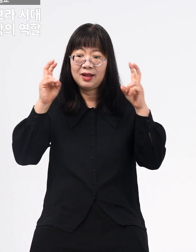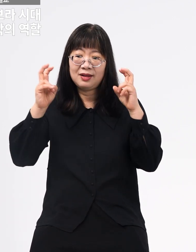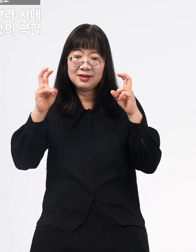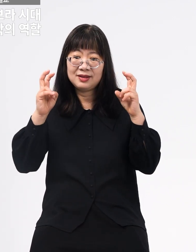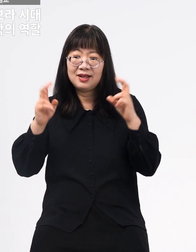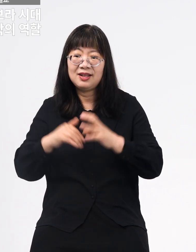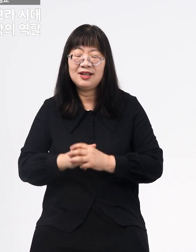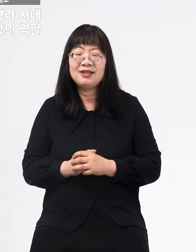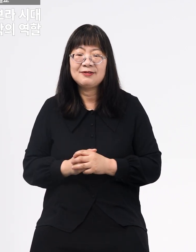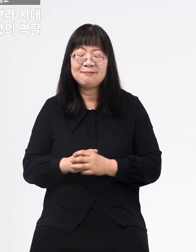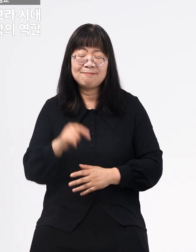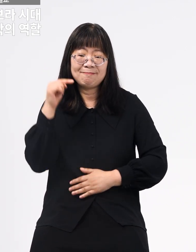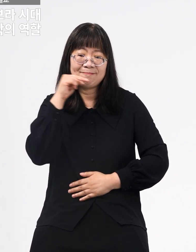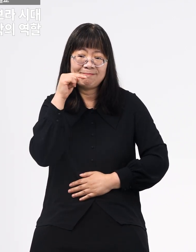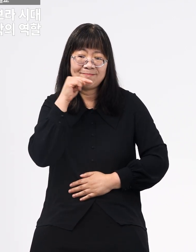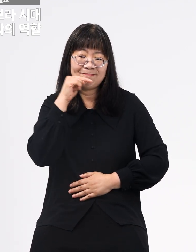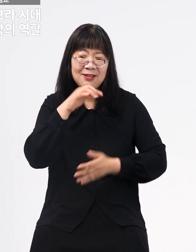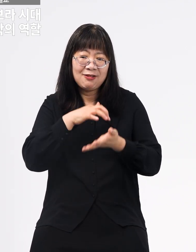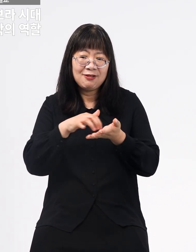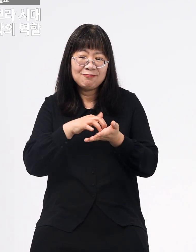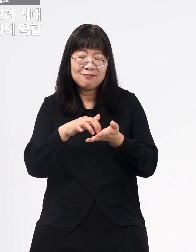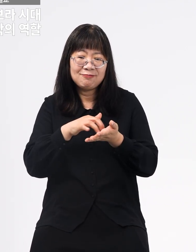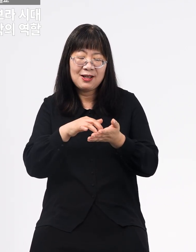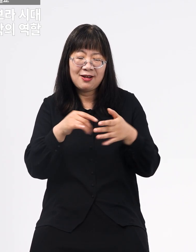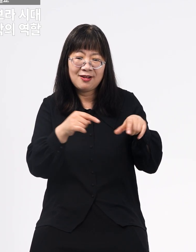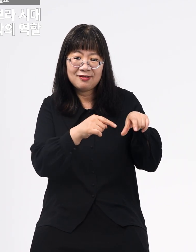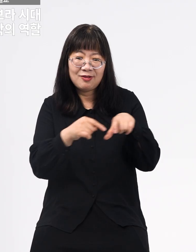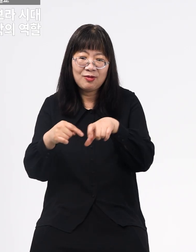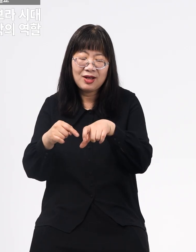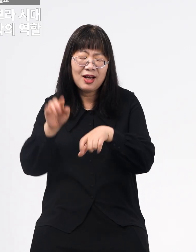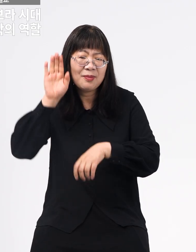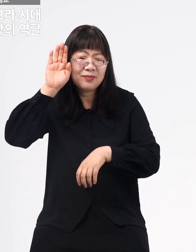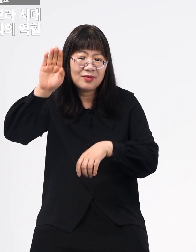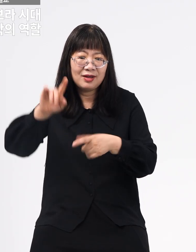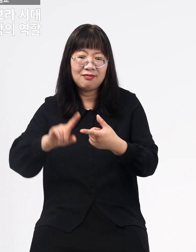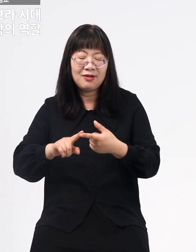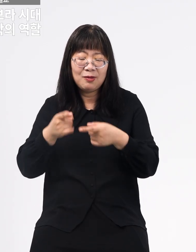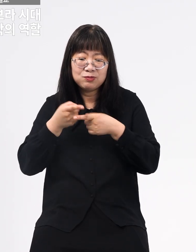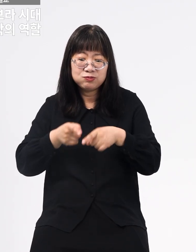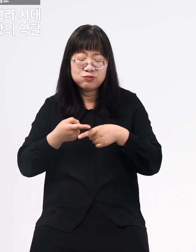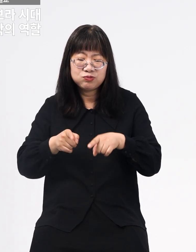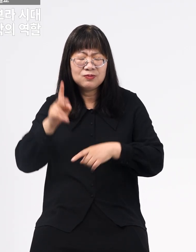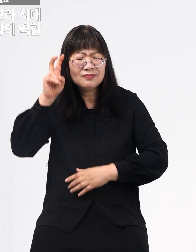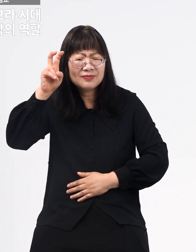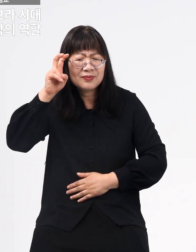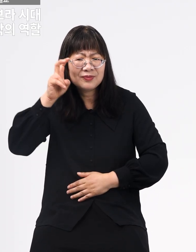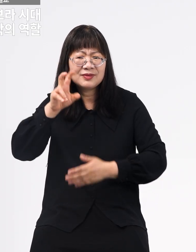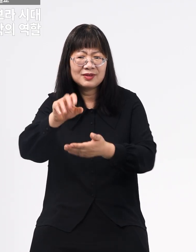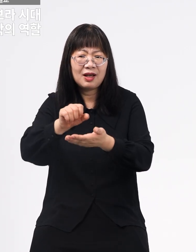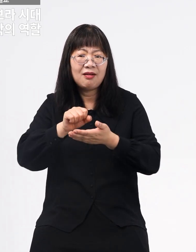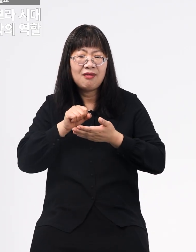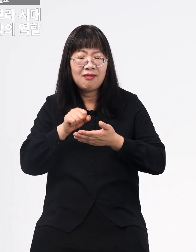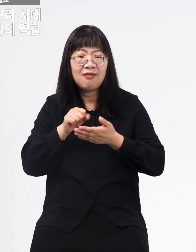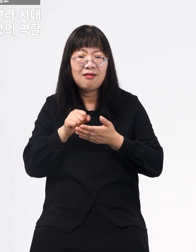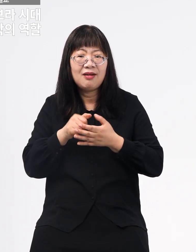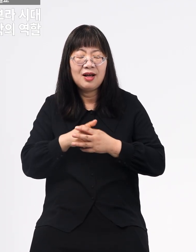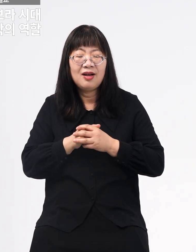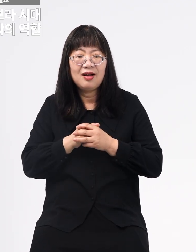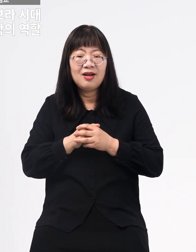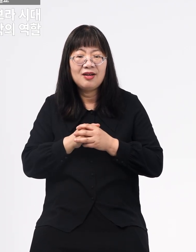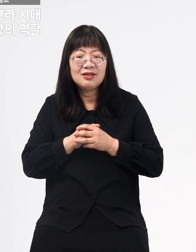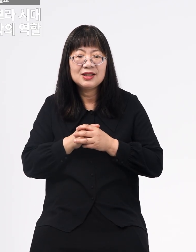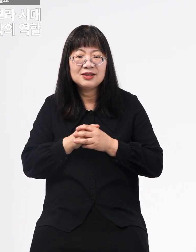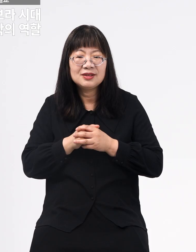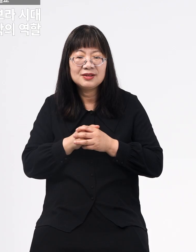직장에서 치열하게 숫자와 통계와 미래에 대한 분석과 예측으로